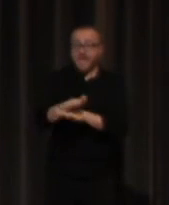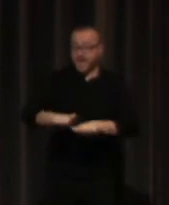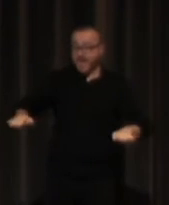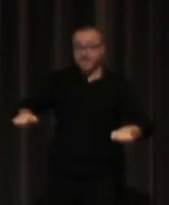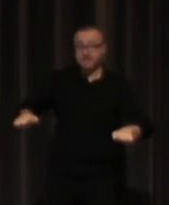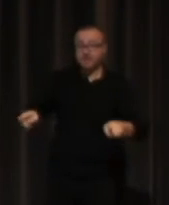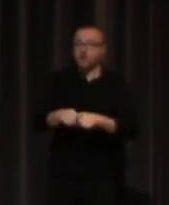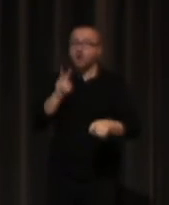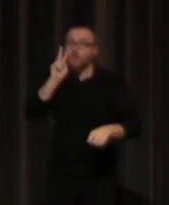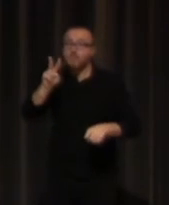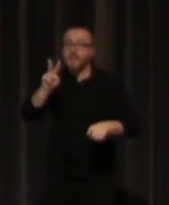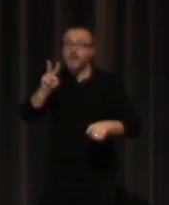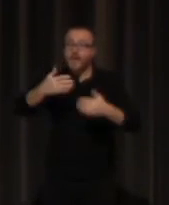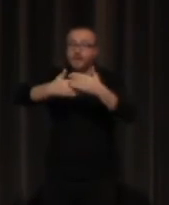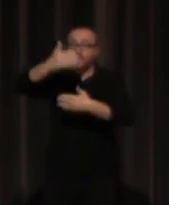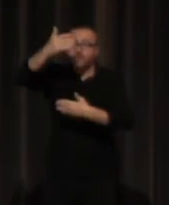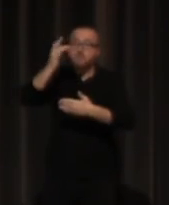I llavors aquests són,